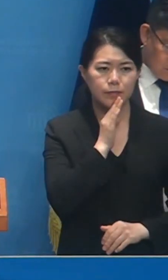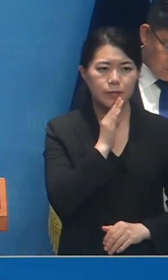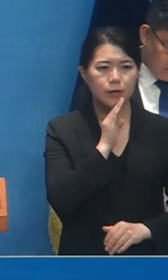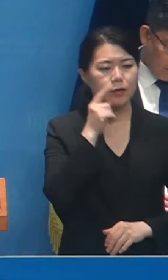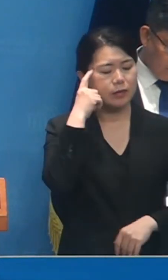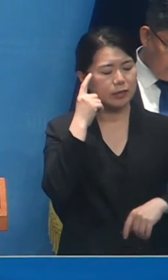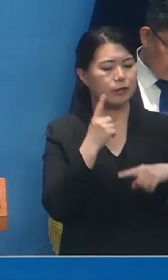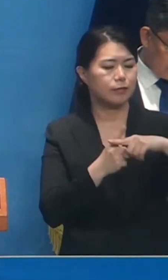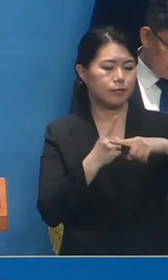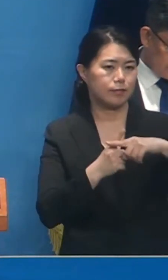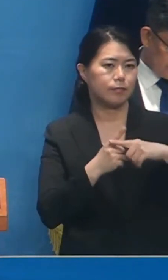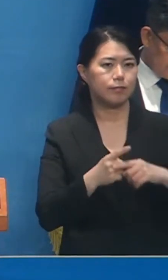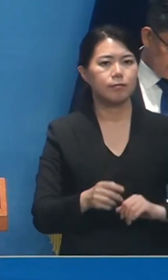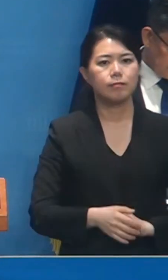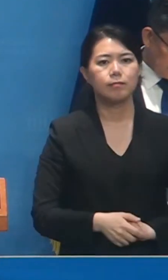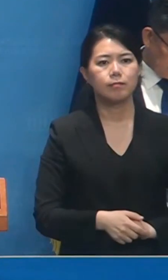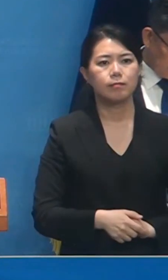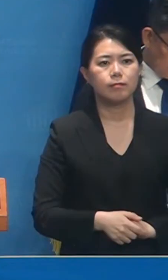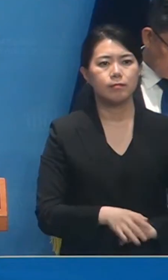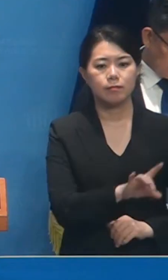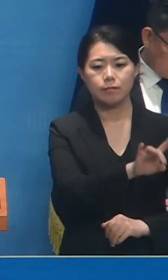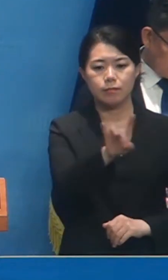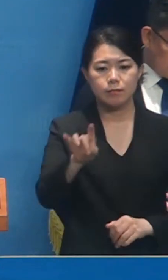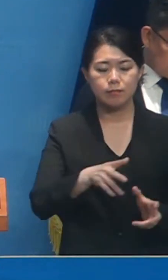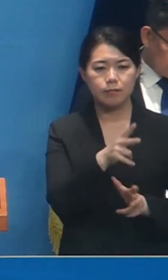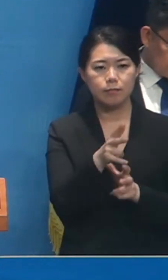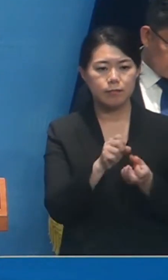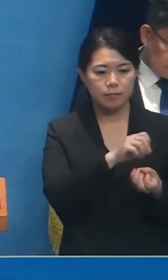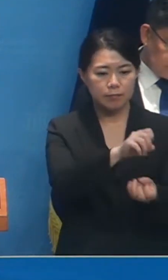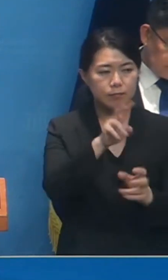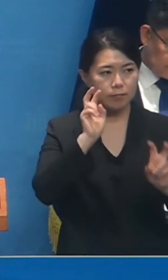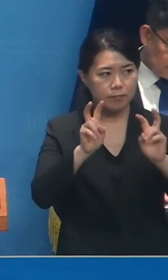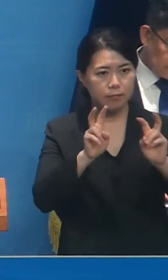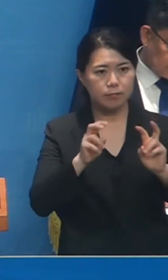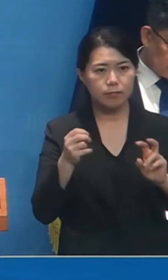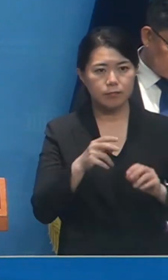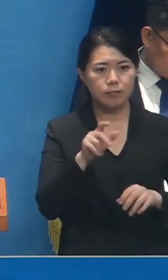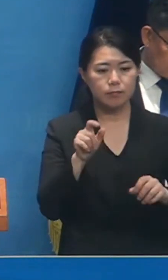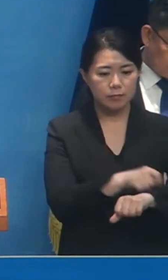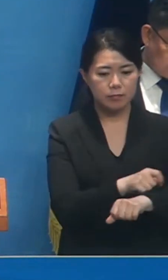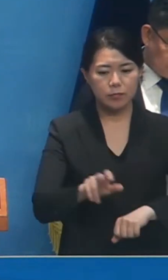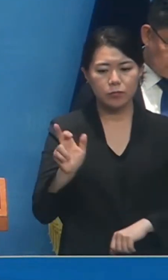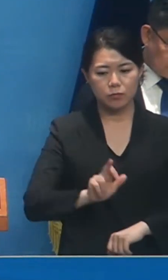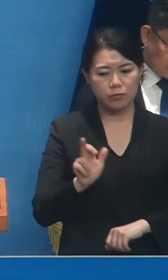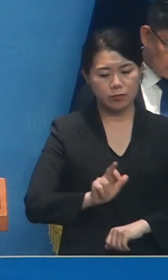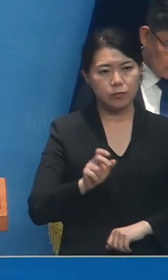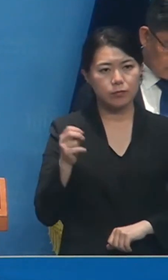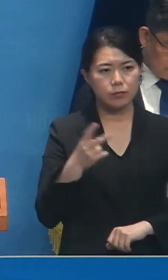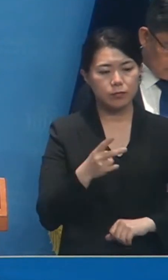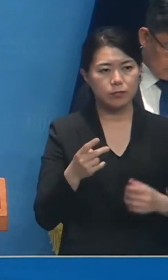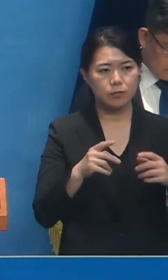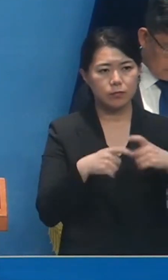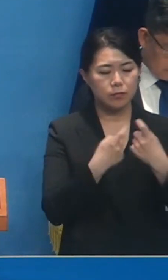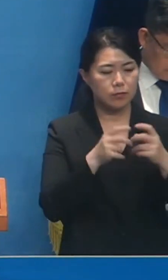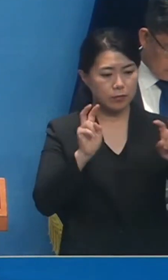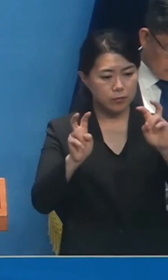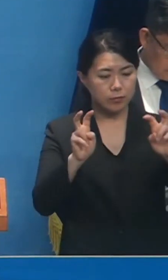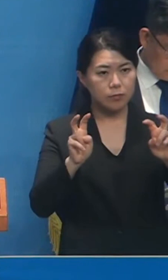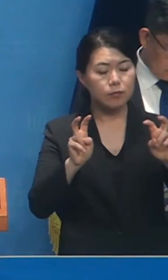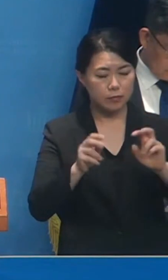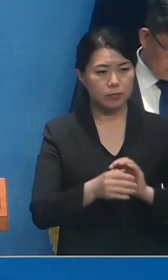고무적인 일입니다. 각 택배사들, 특히 쿠팡을 포함한 민간